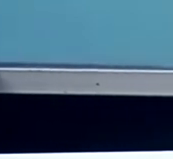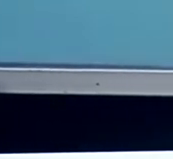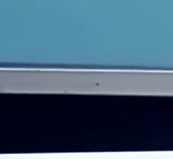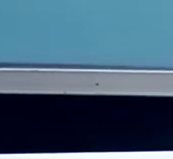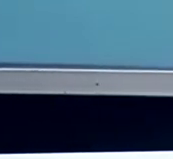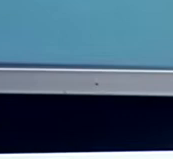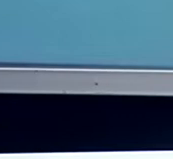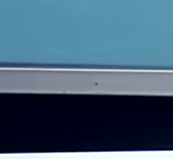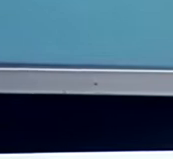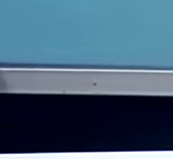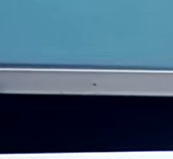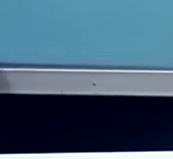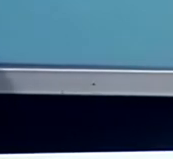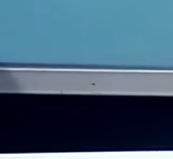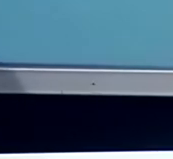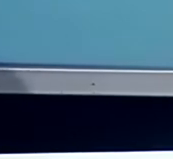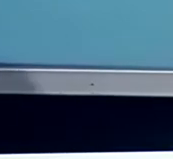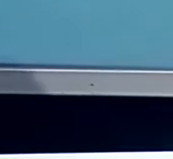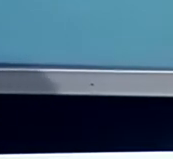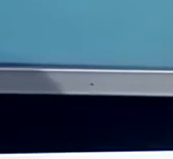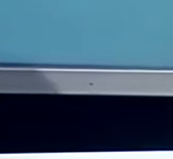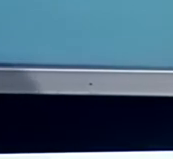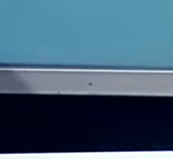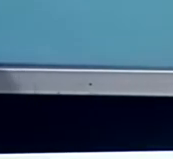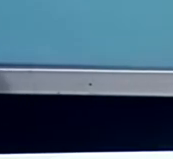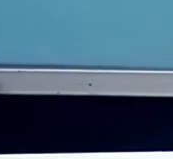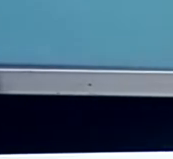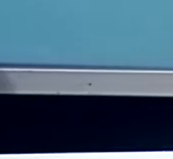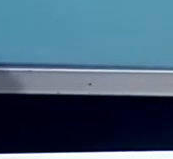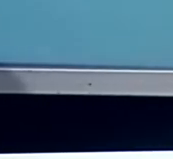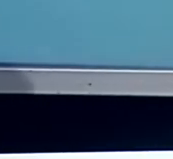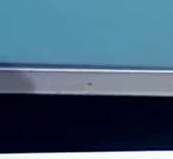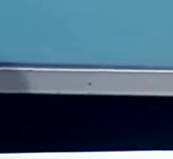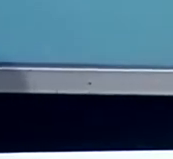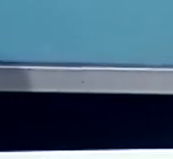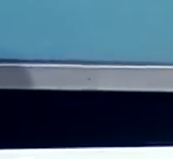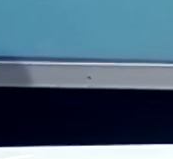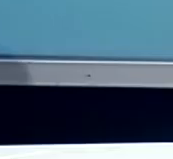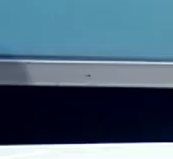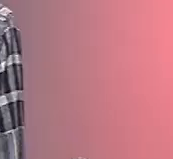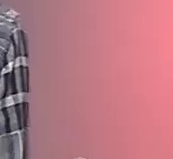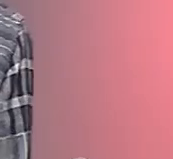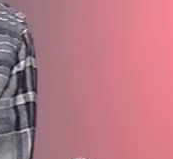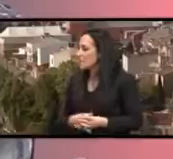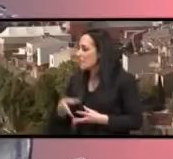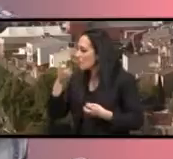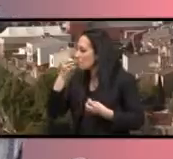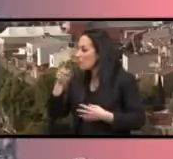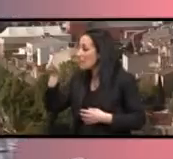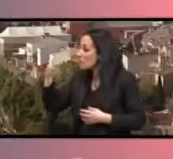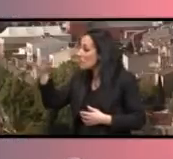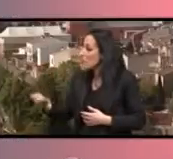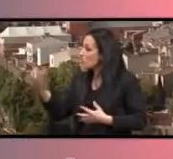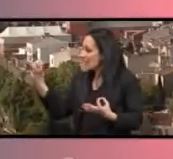llavors ens és molt, bueno, fem moltes activitats, la veritat és que ens ho passem molt bé, no paren. El que és important també